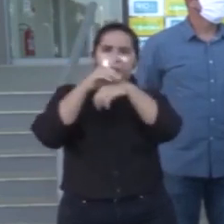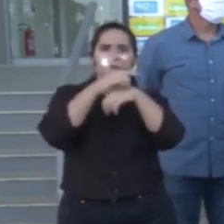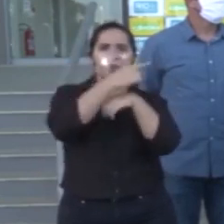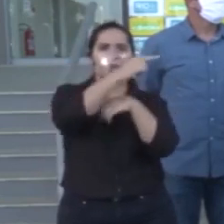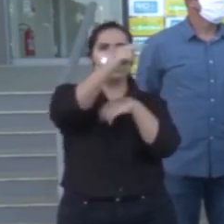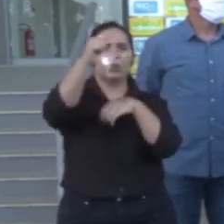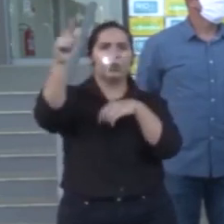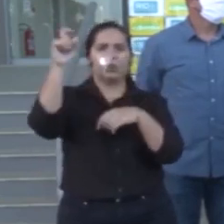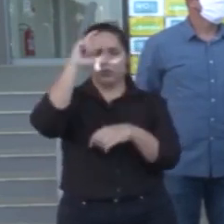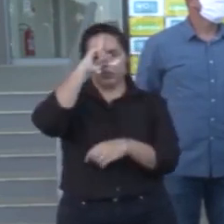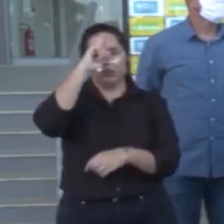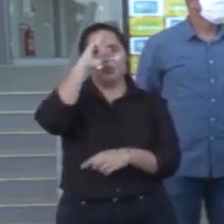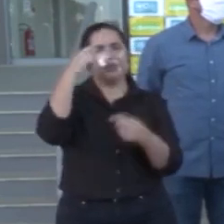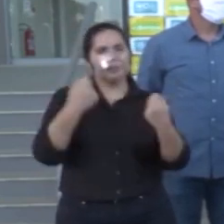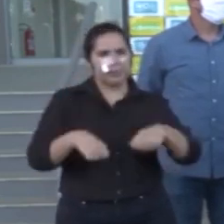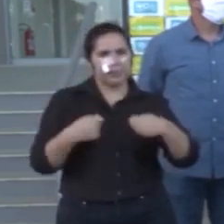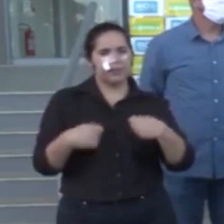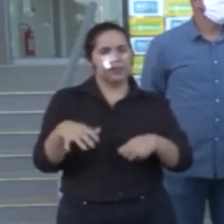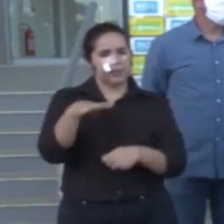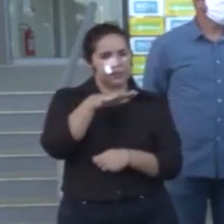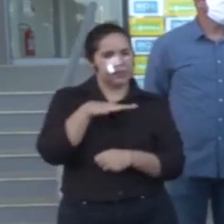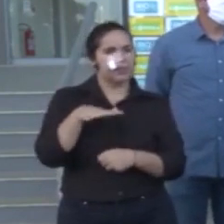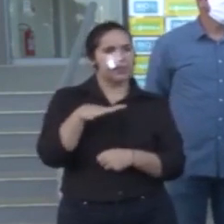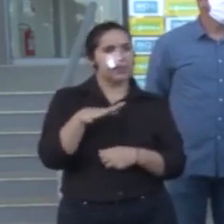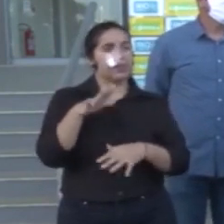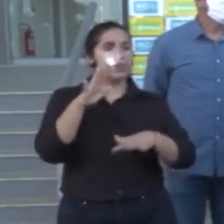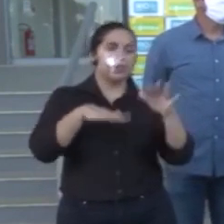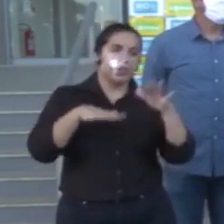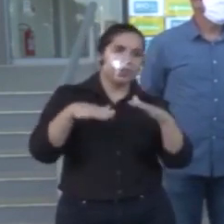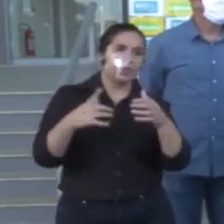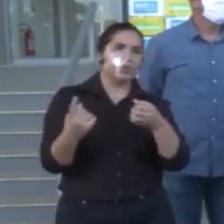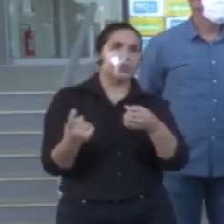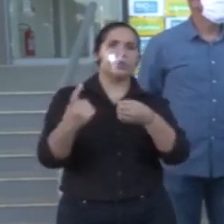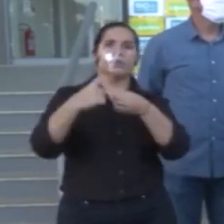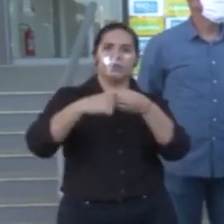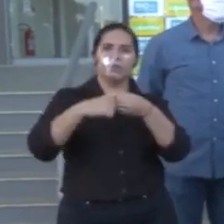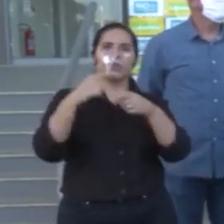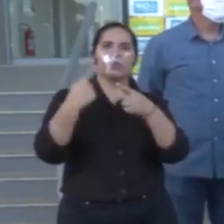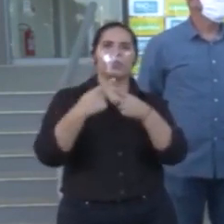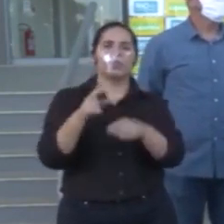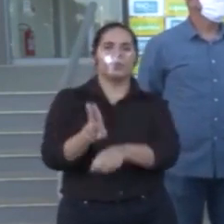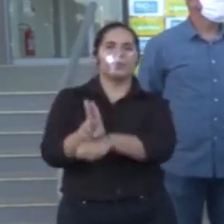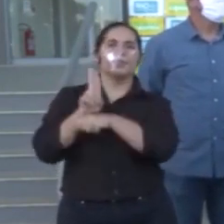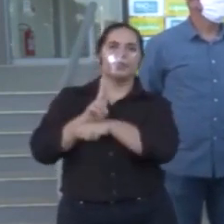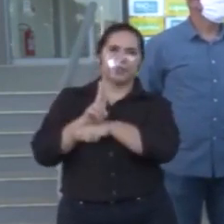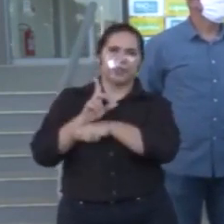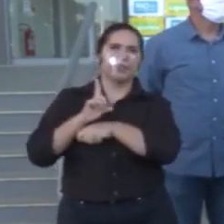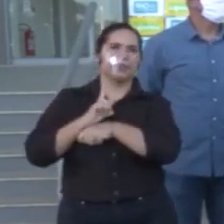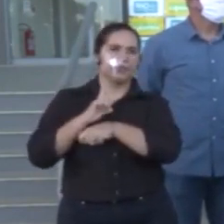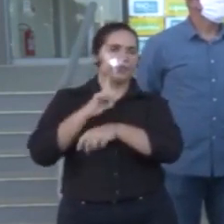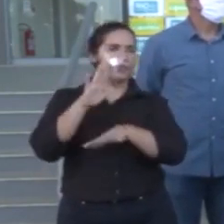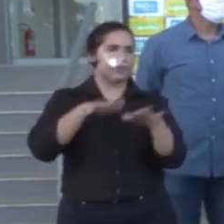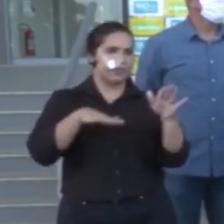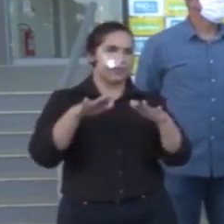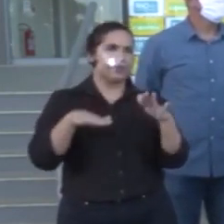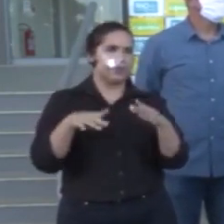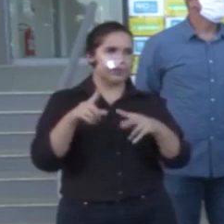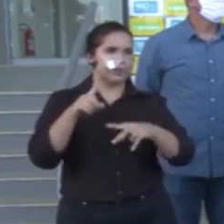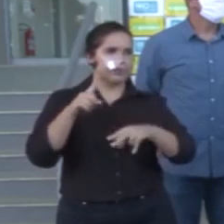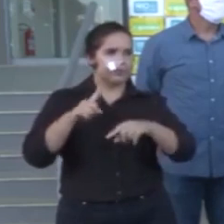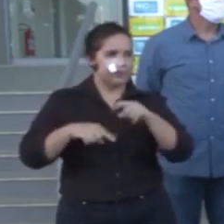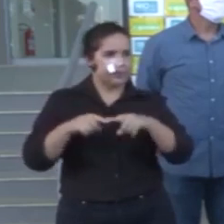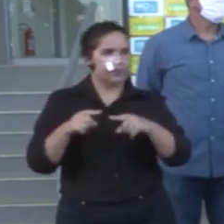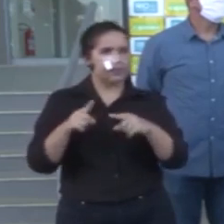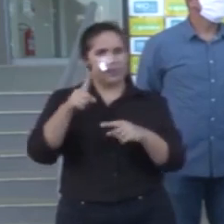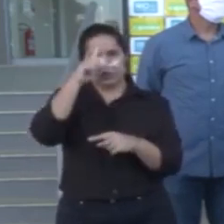por vários hospitais da rede e alguns devolvidos, porque a gente tinha pego emprestado alguns deles,